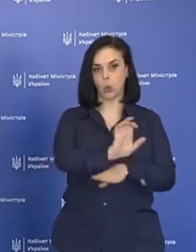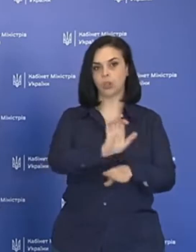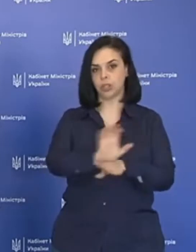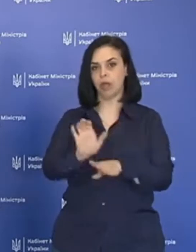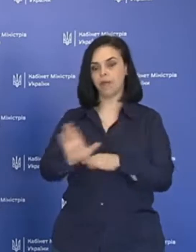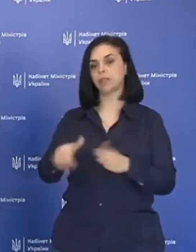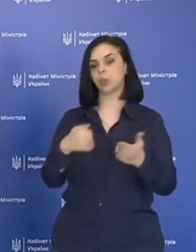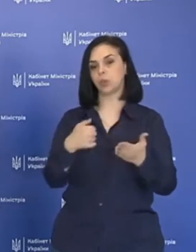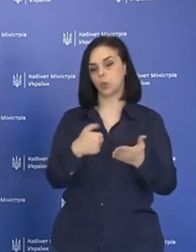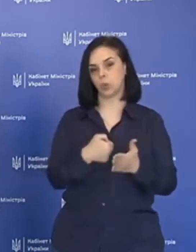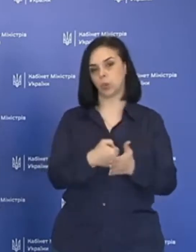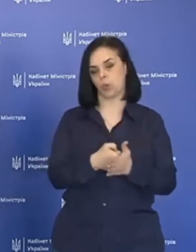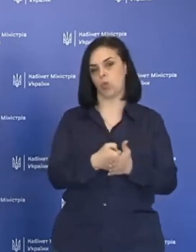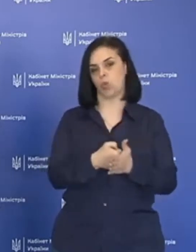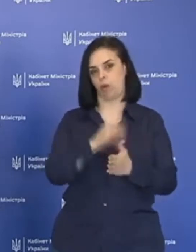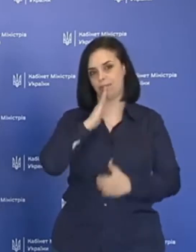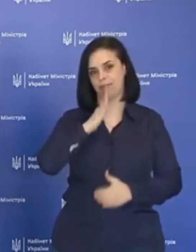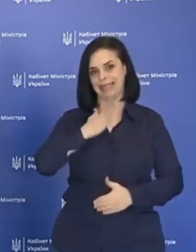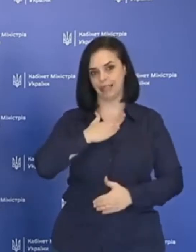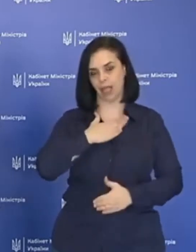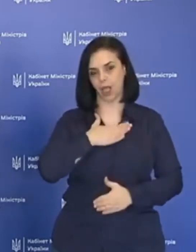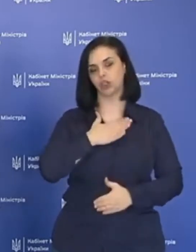доставлений